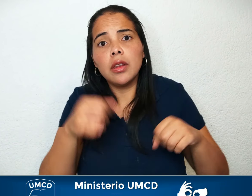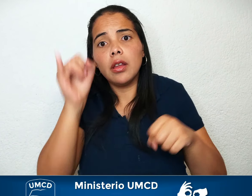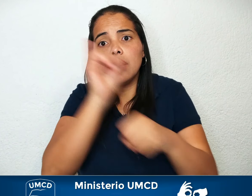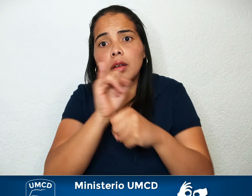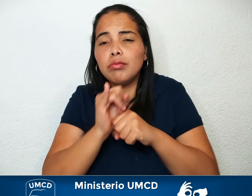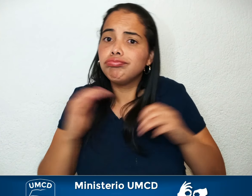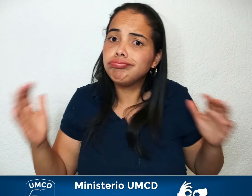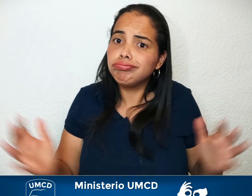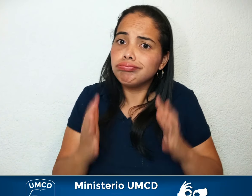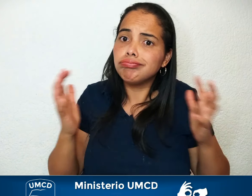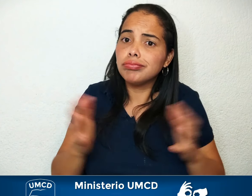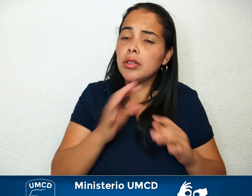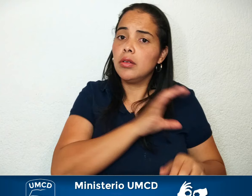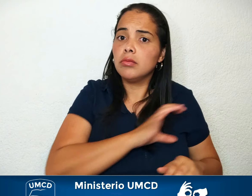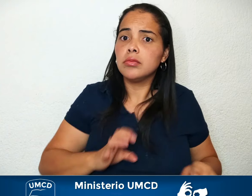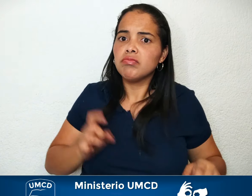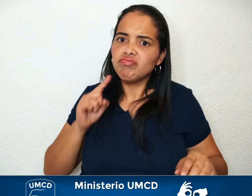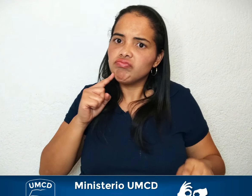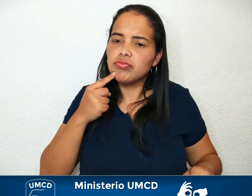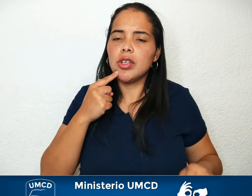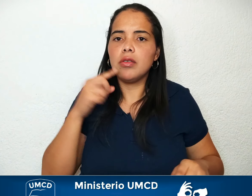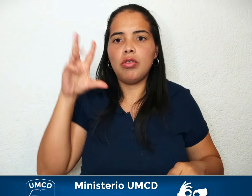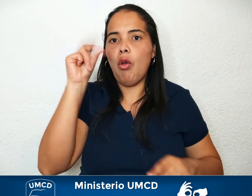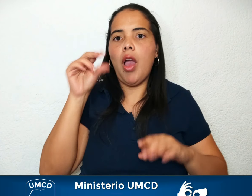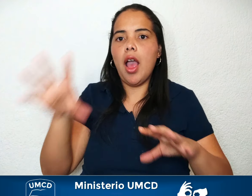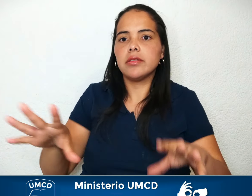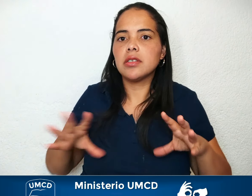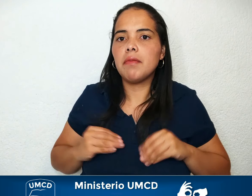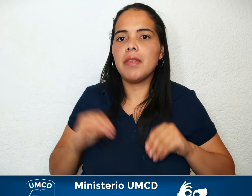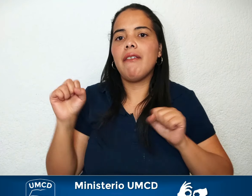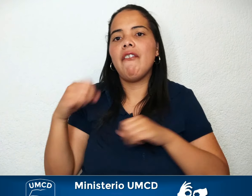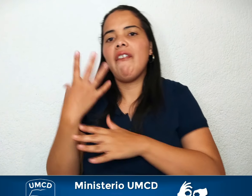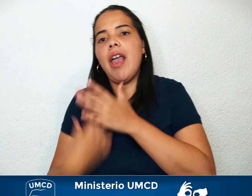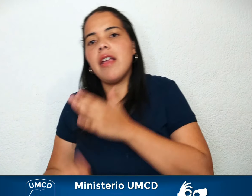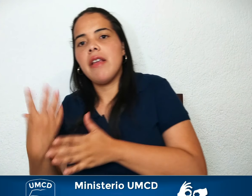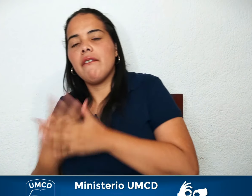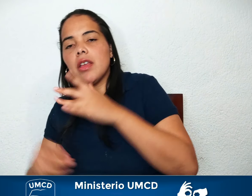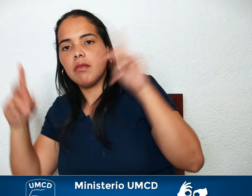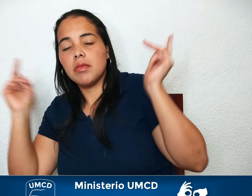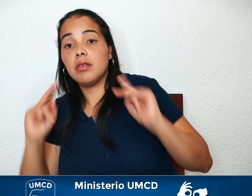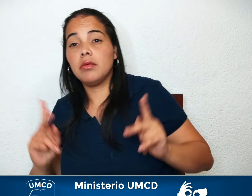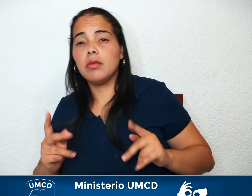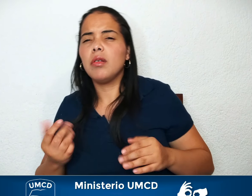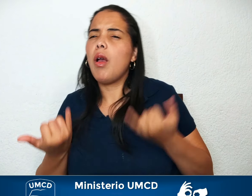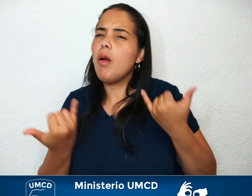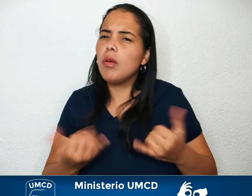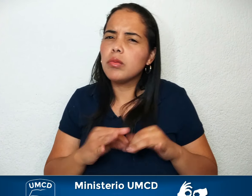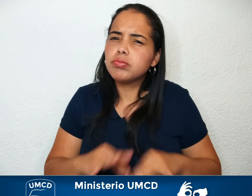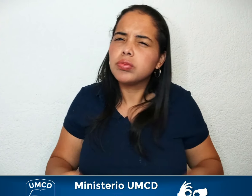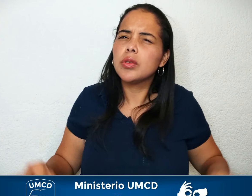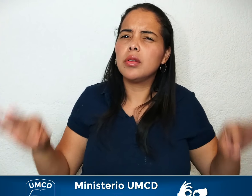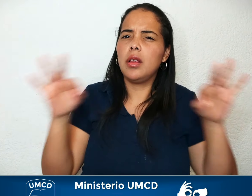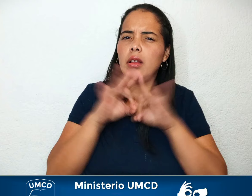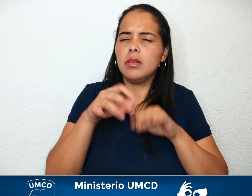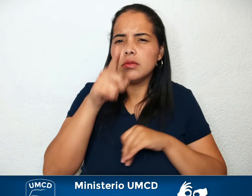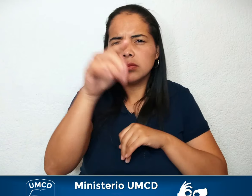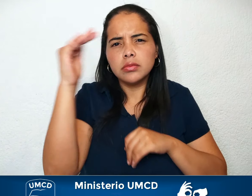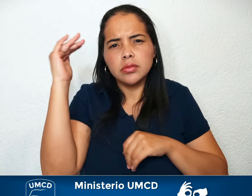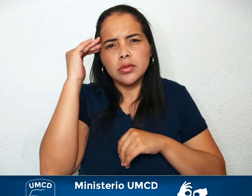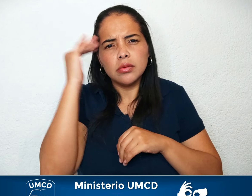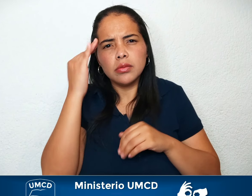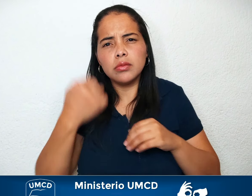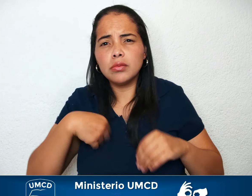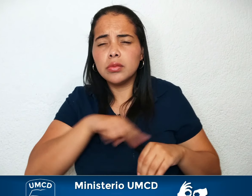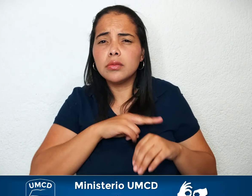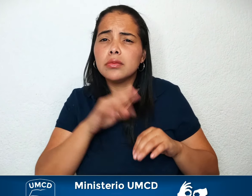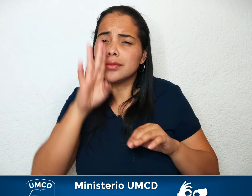para que la iglesia tome una acción definitiva y no permita que esto continúe. Cuán importante es